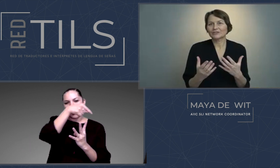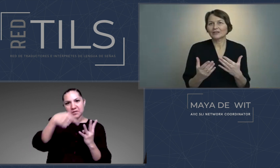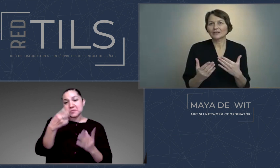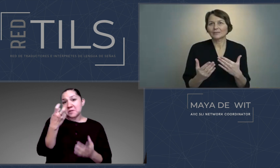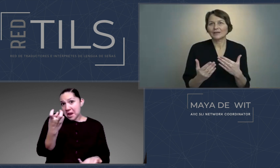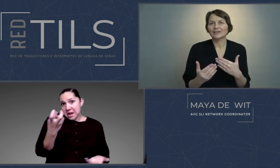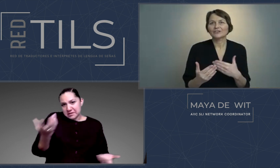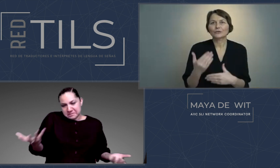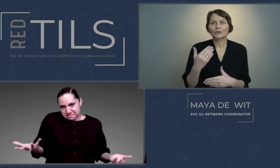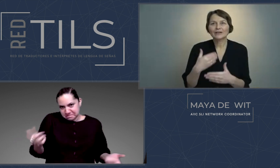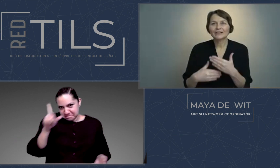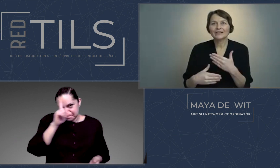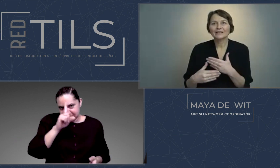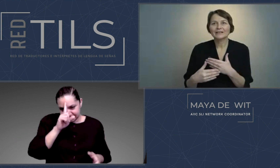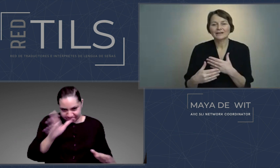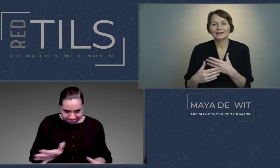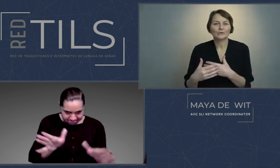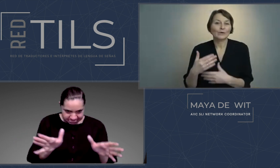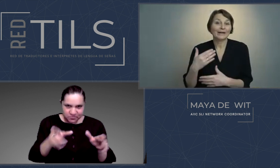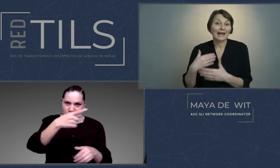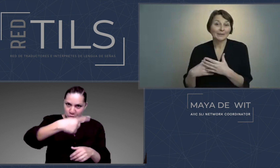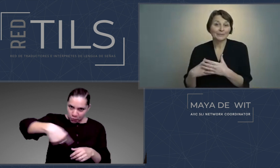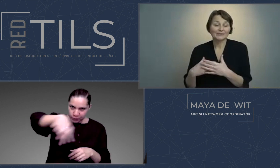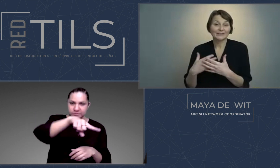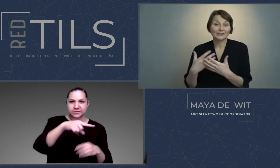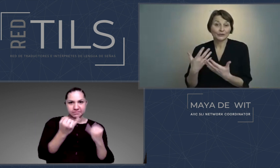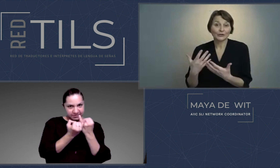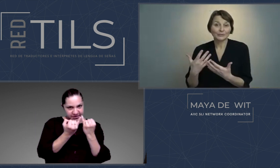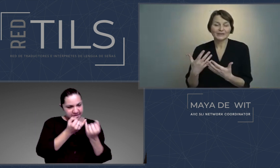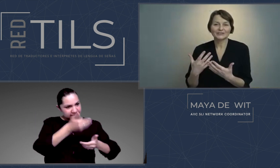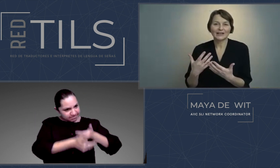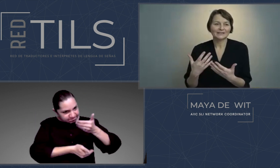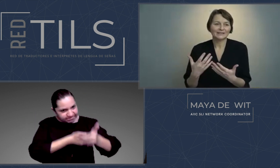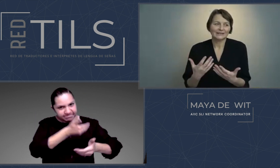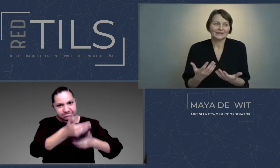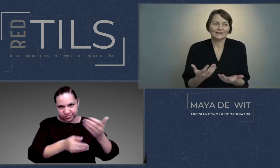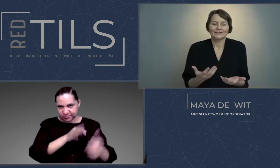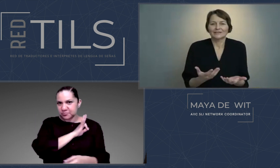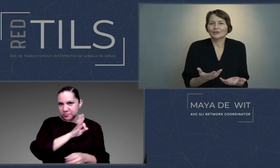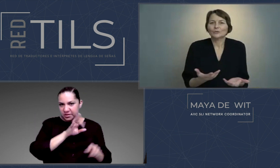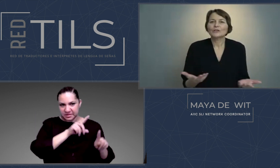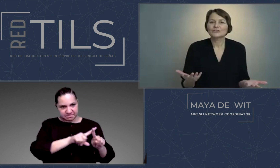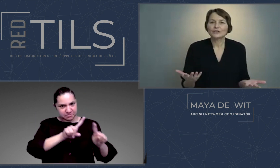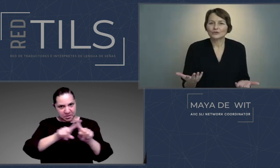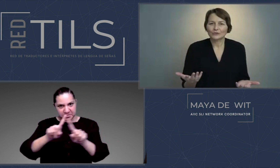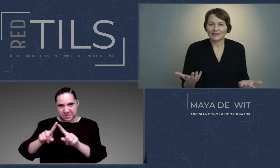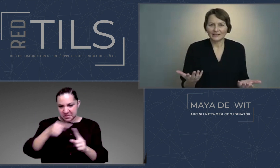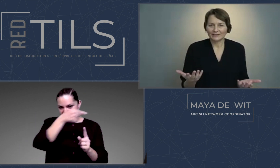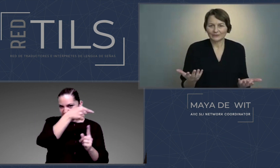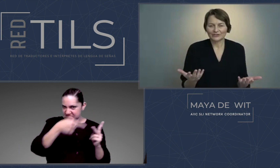con este proceso. Si pensamos en la formación de intérpretes de lengua de señas,